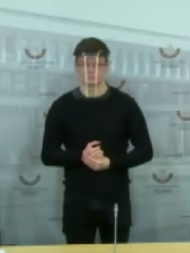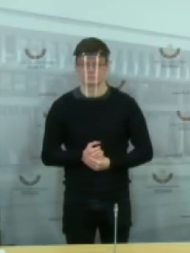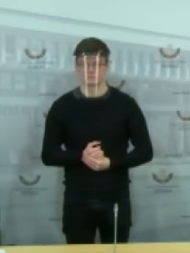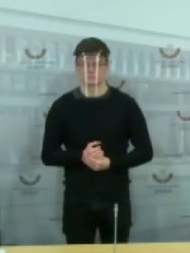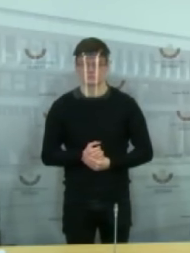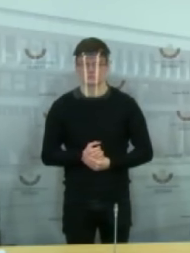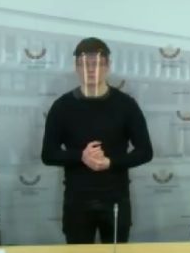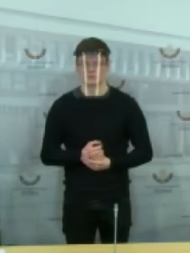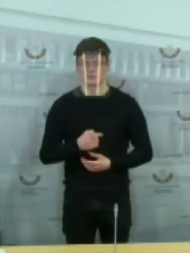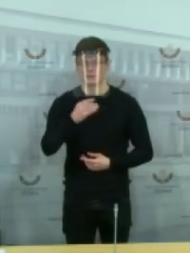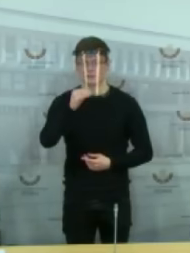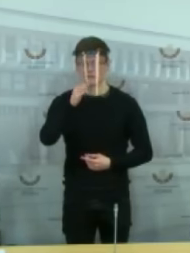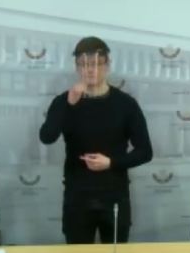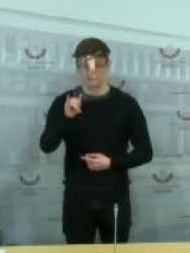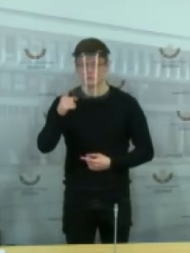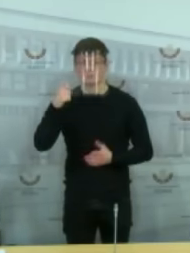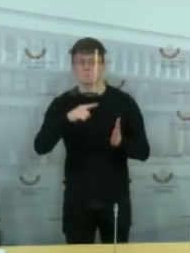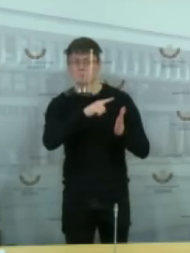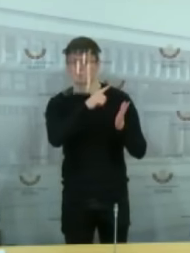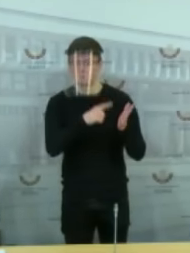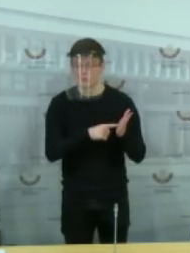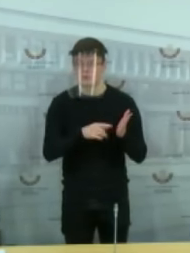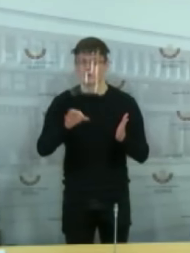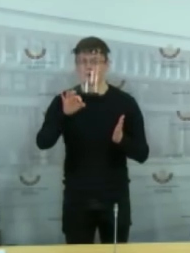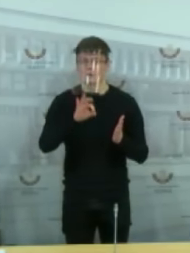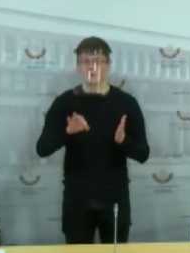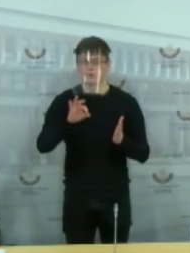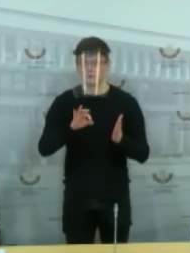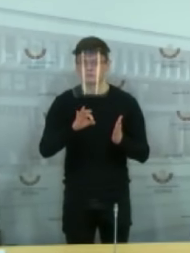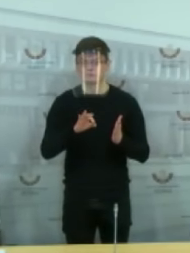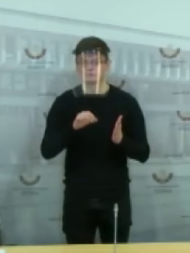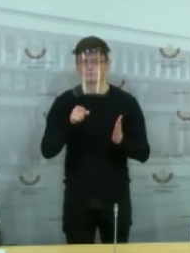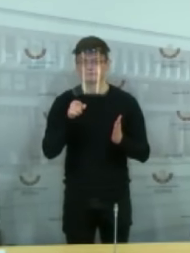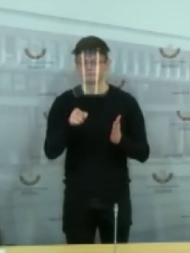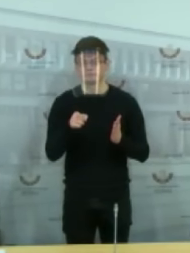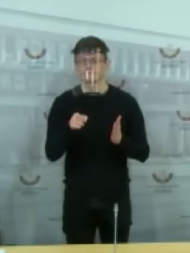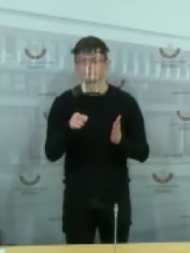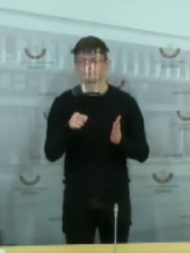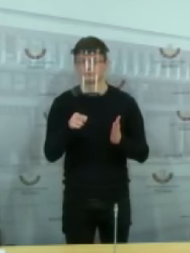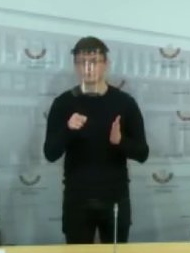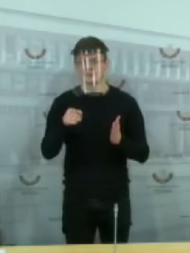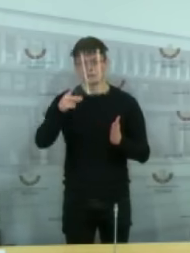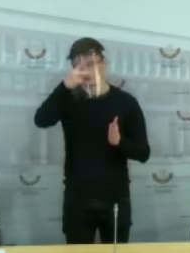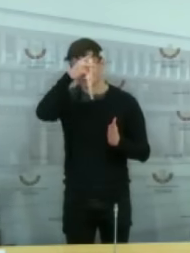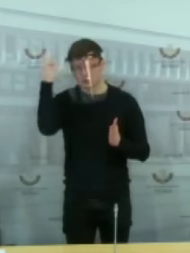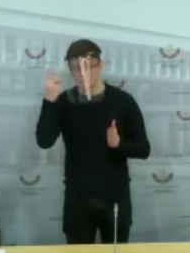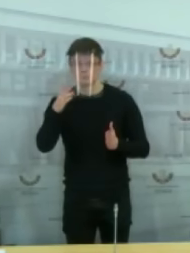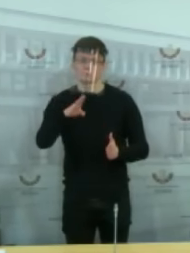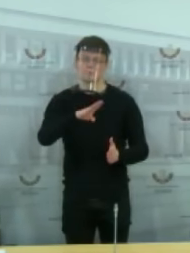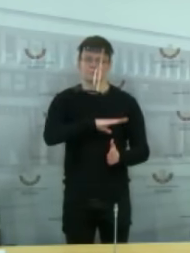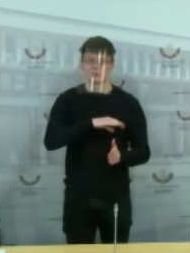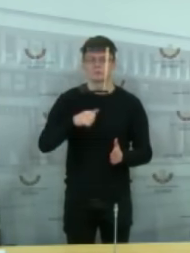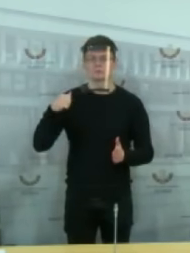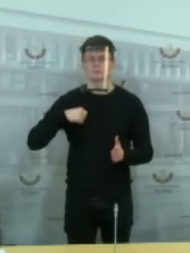Delfi Žiedūnė Juškytė klausė, Ginretai klausimas, koks vis tik Lietuvoje yra mirusių nuo koronaviruso